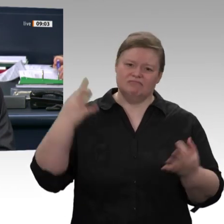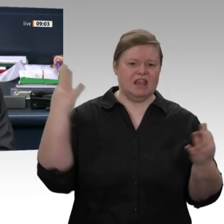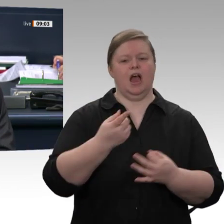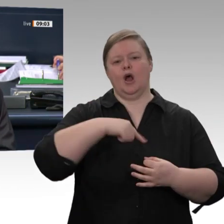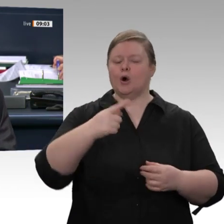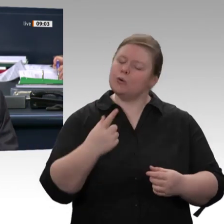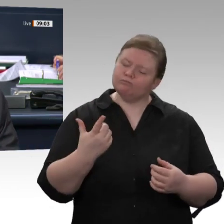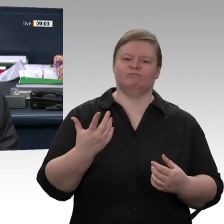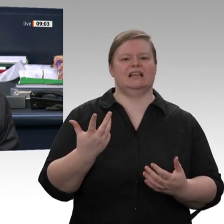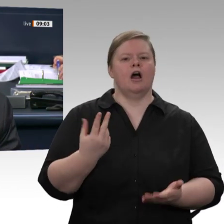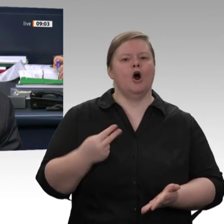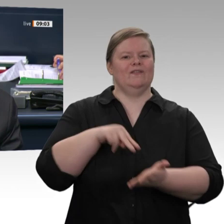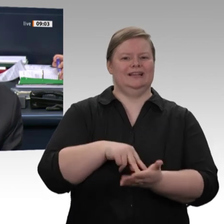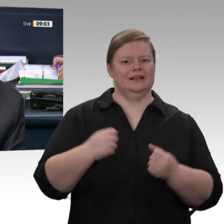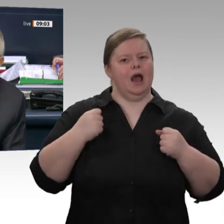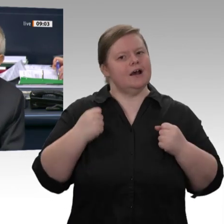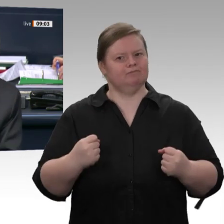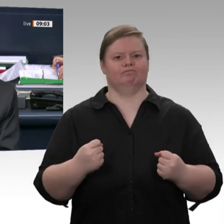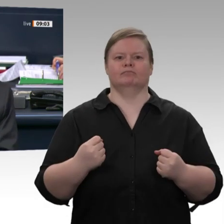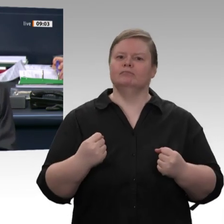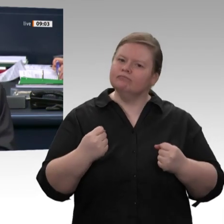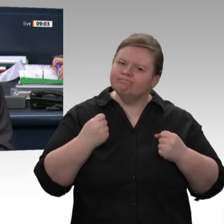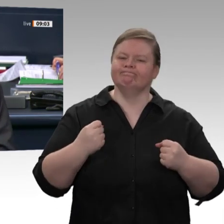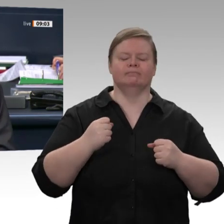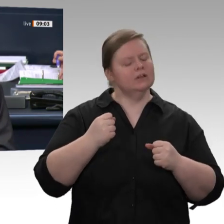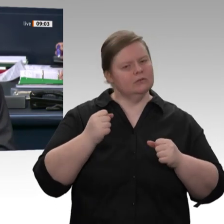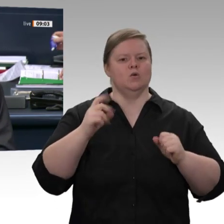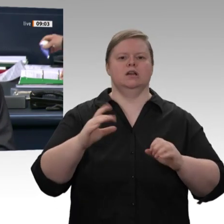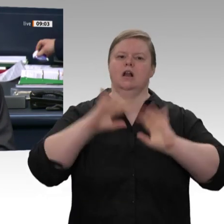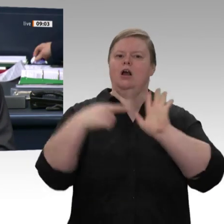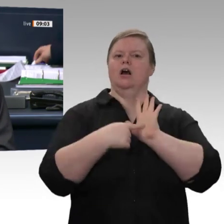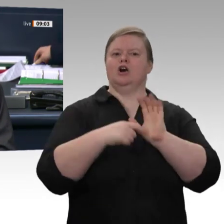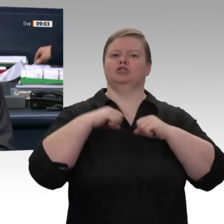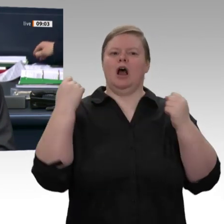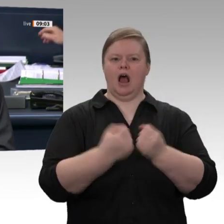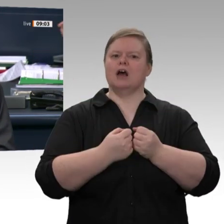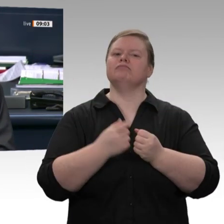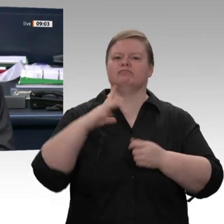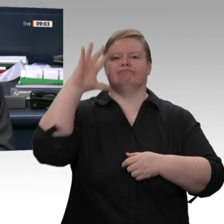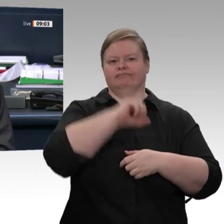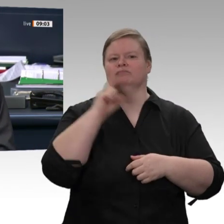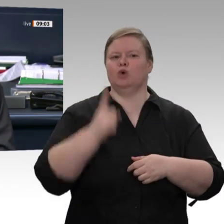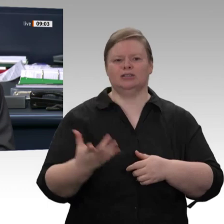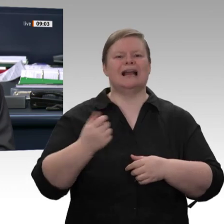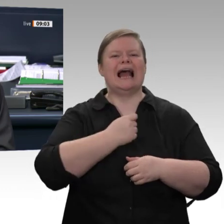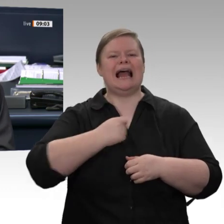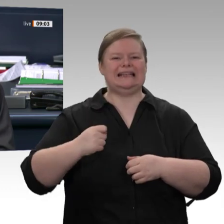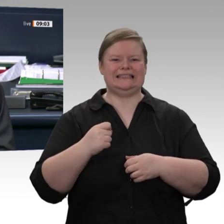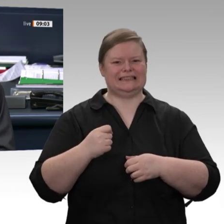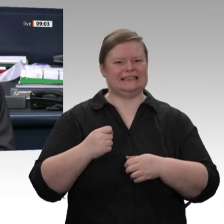Mitteln radikale Netzwerke aufzudecken und rechtsextremistische Vereinigungen zu zerschlagen.